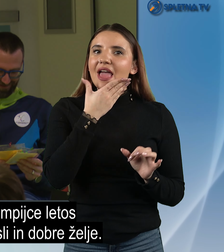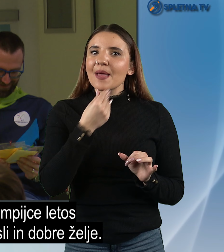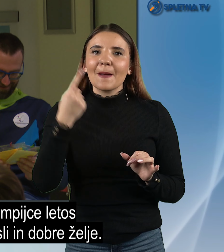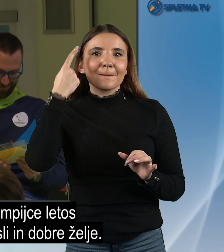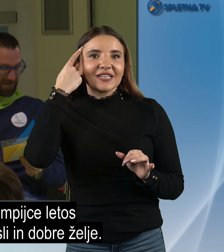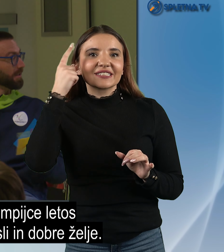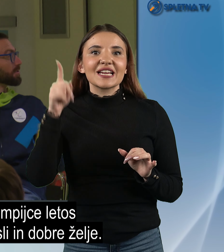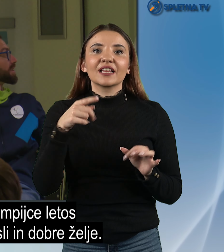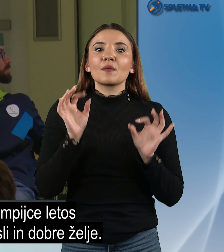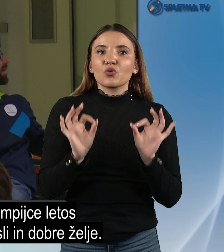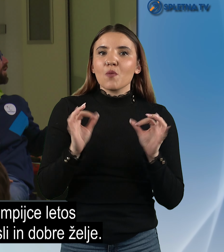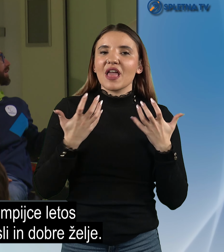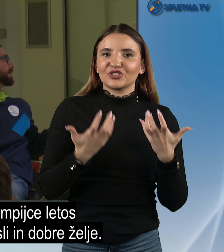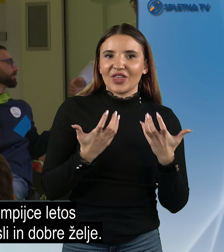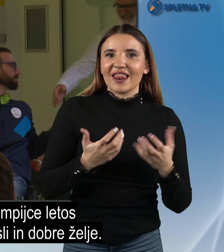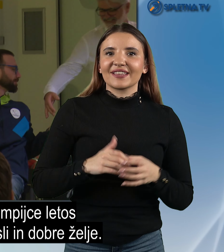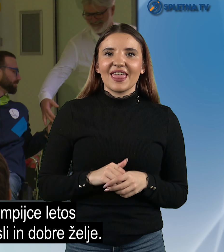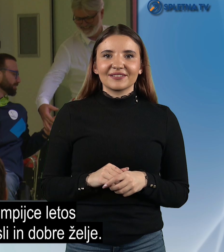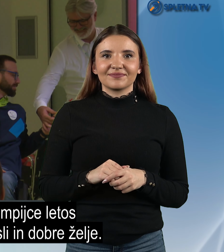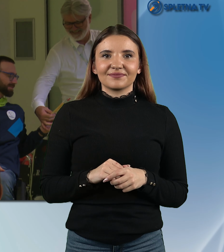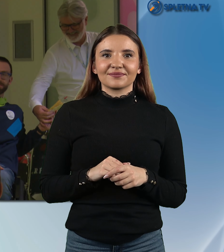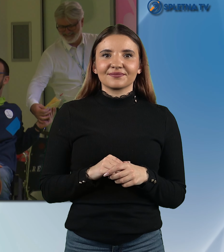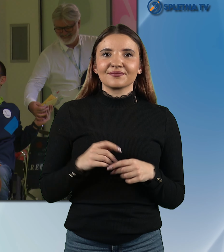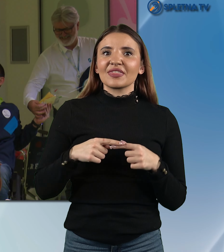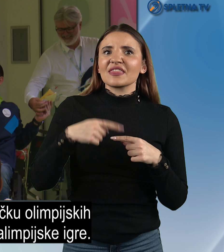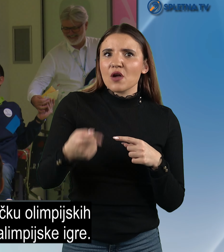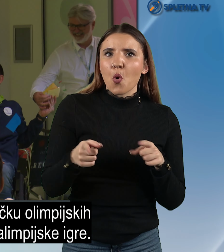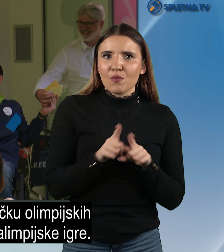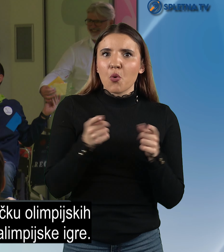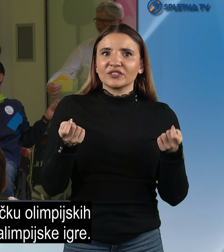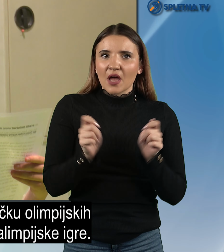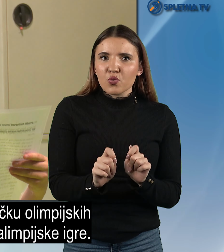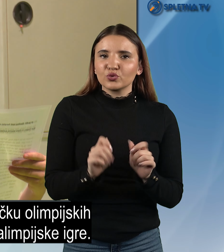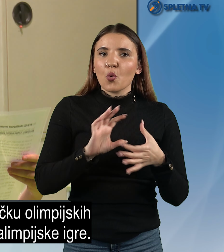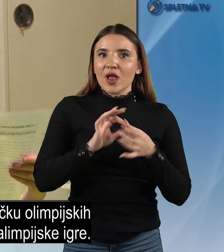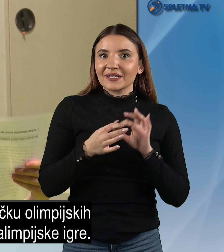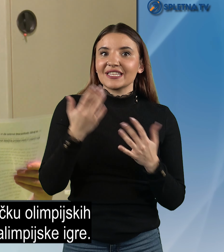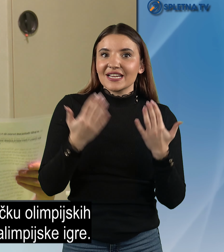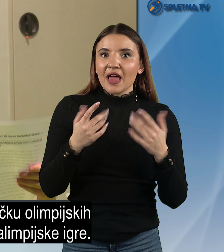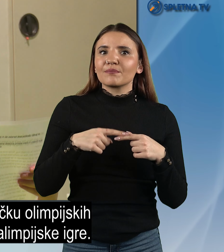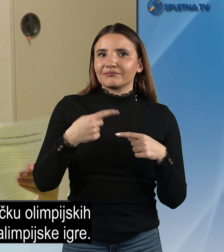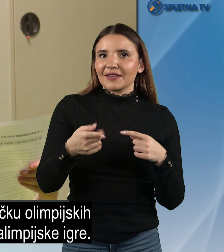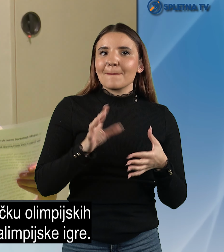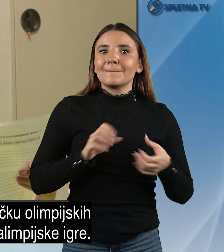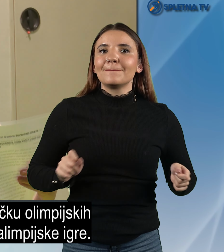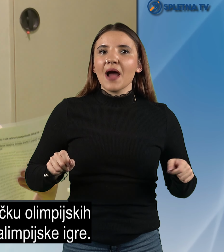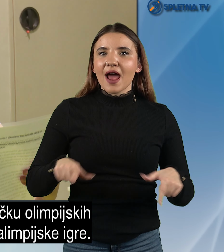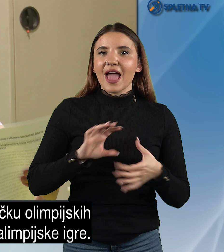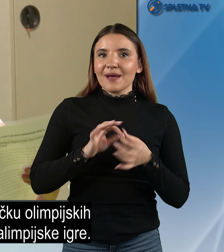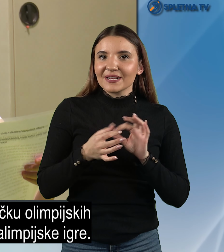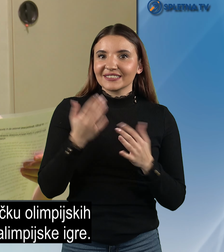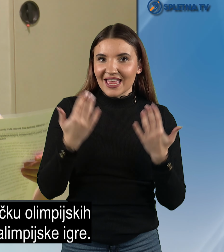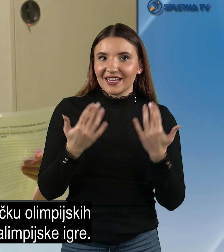letos pripravili lepe misli in dobre želje. Takoj po zaključku olimpijskih iger sledijo